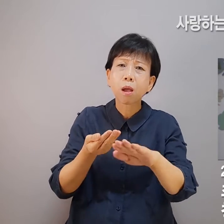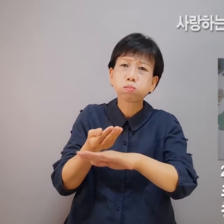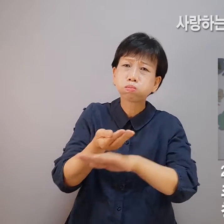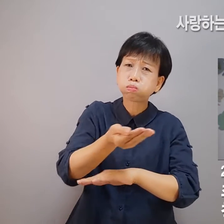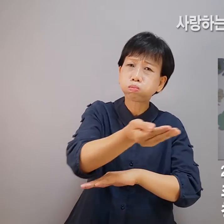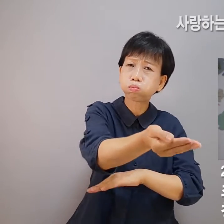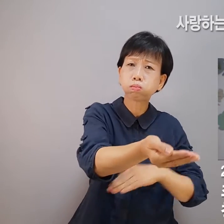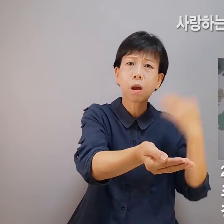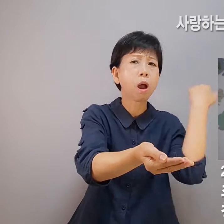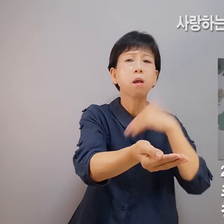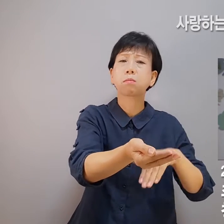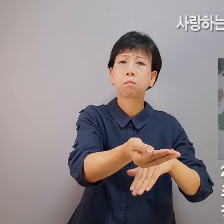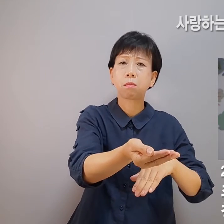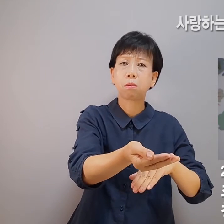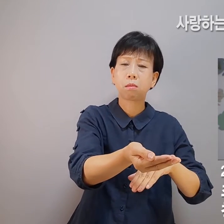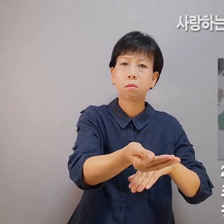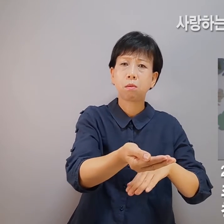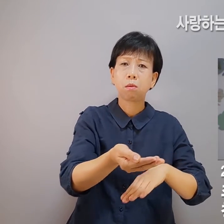그냥 떠다니는 거죠.